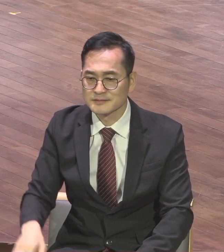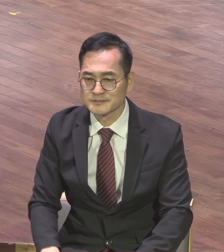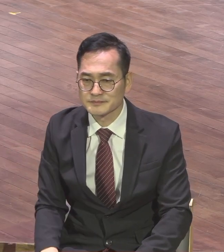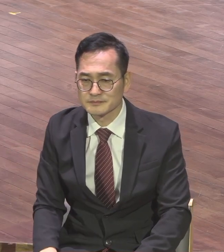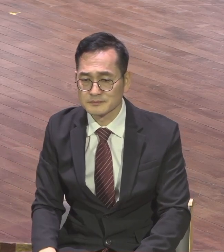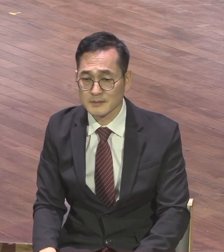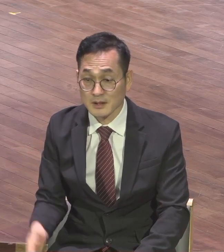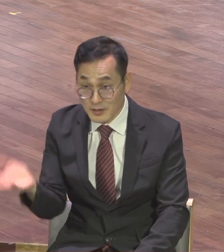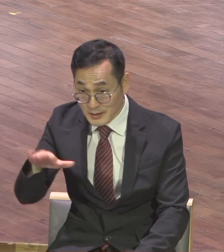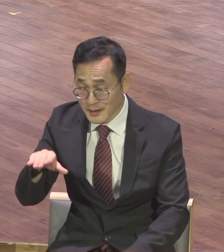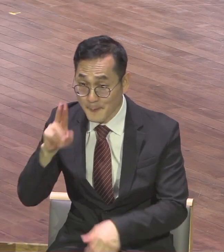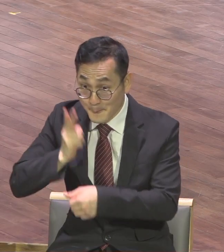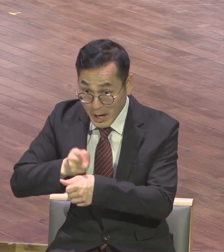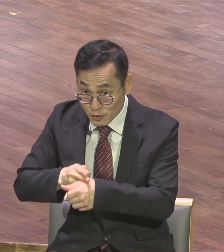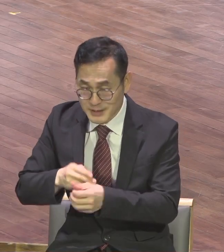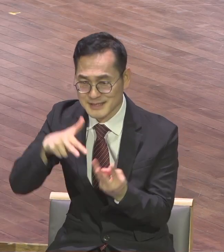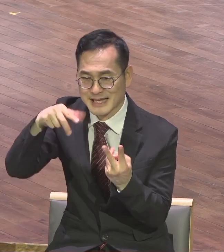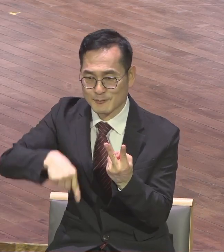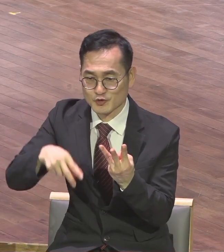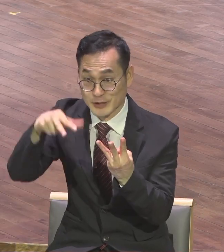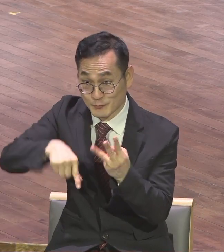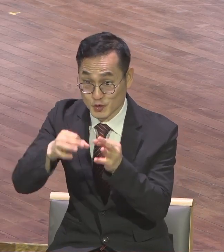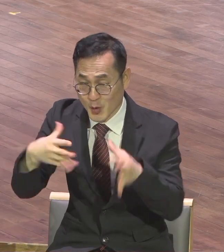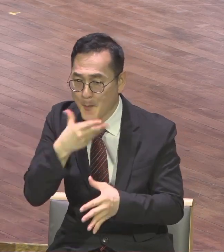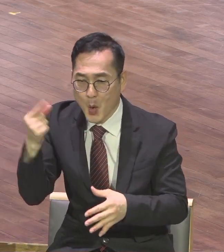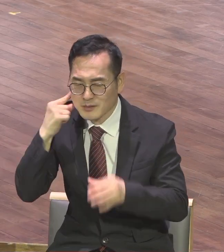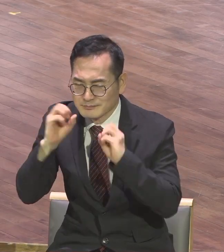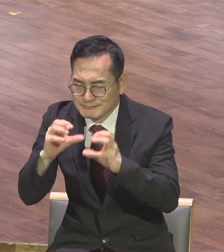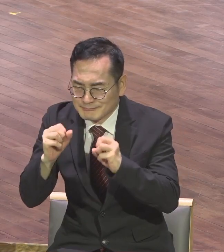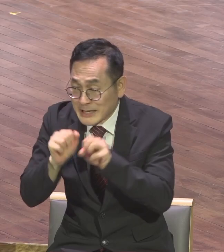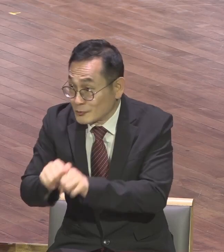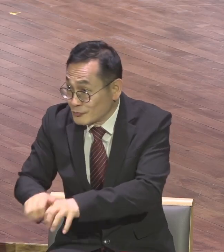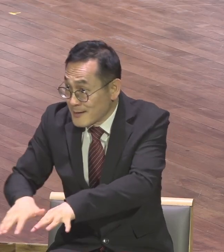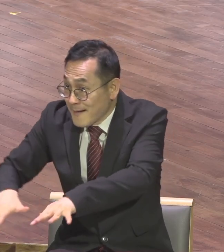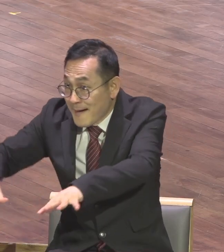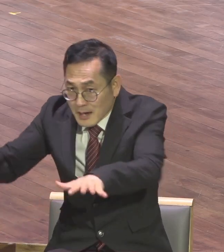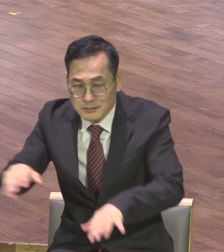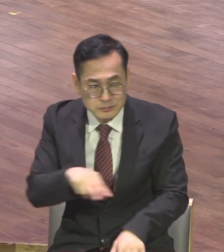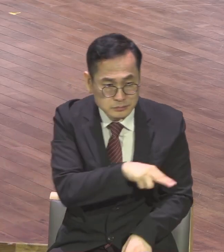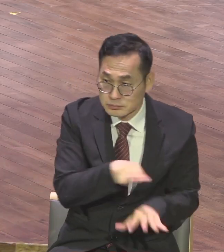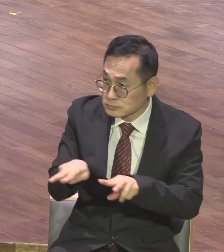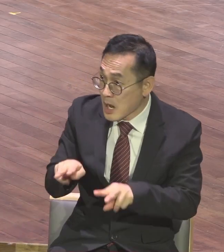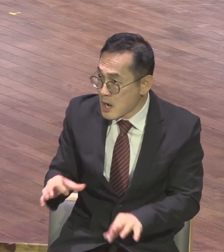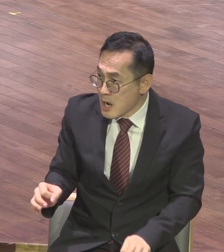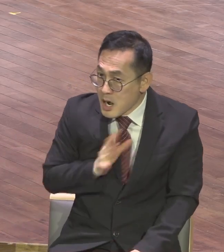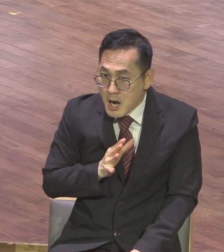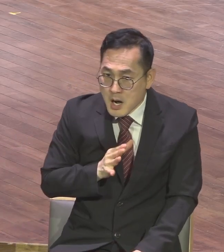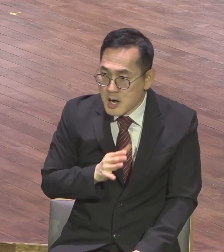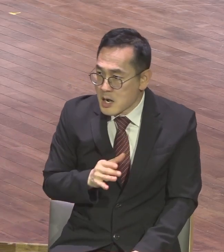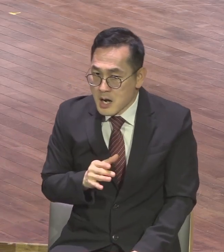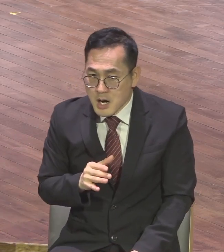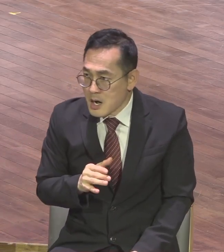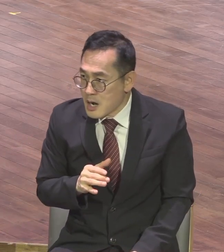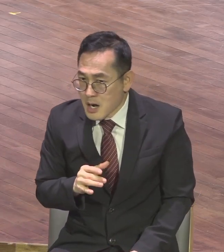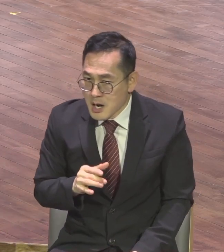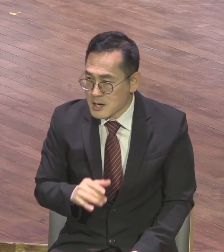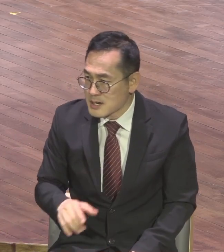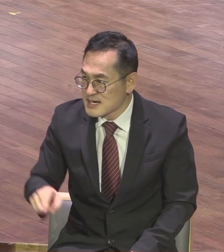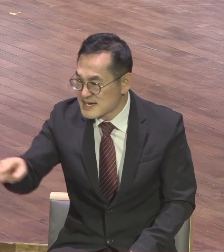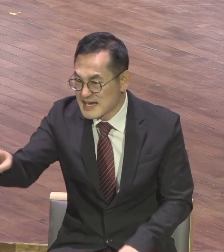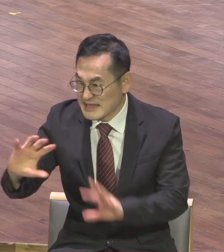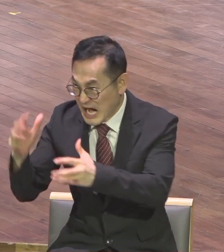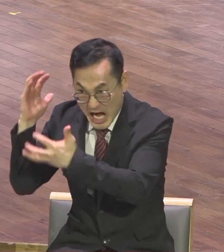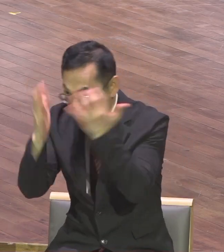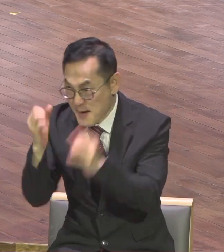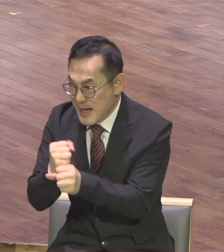이 복음이 얼마나 강력한 영향을 입혔는지 3주 동안에 천하를 어지럽힌다고 하는